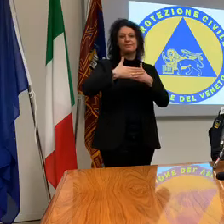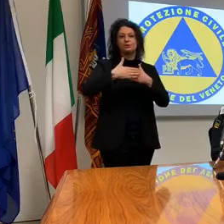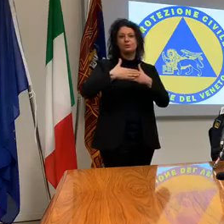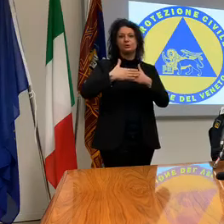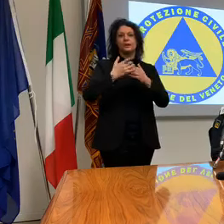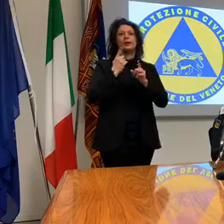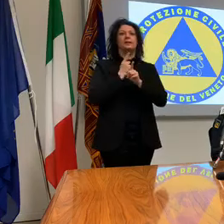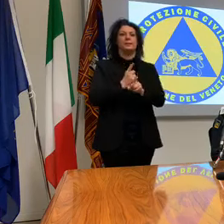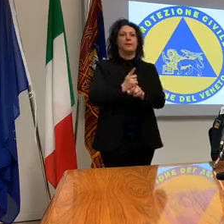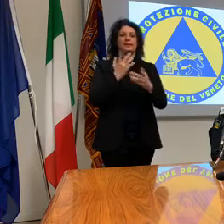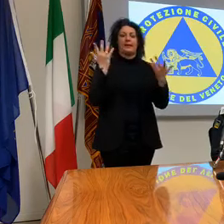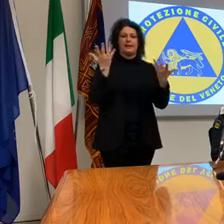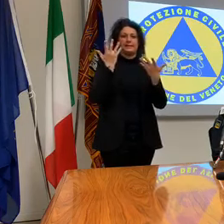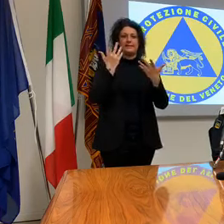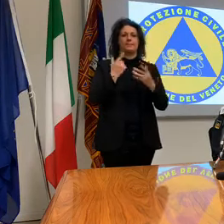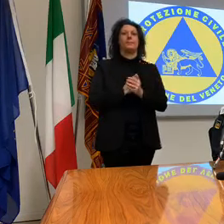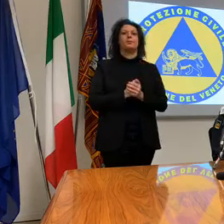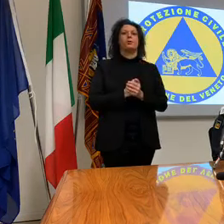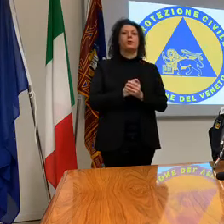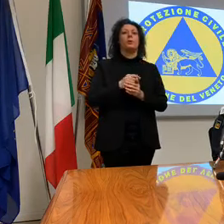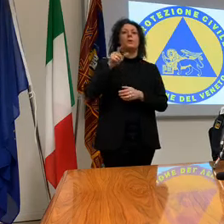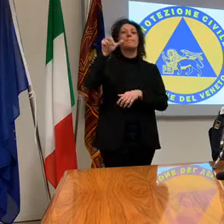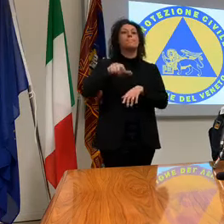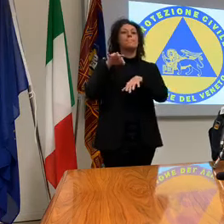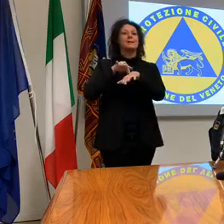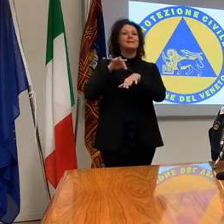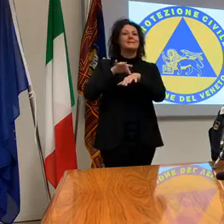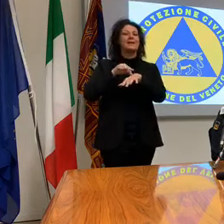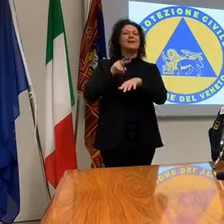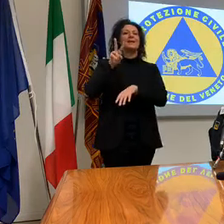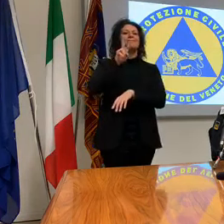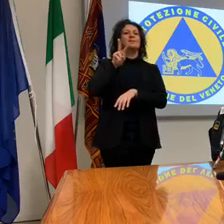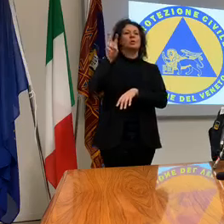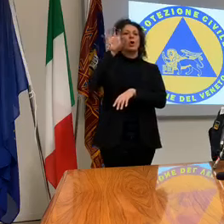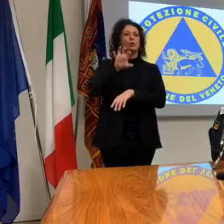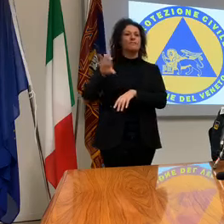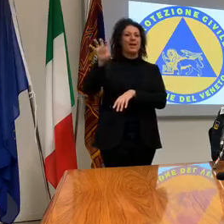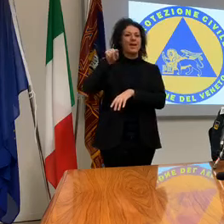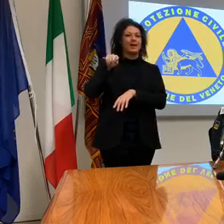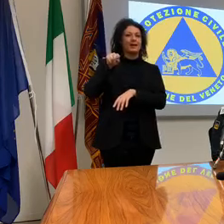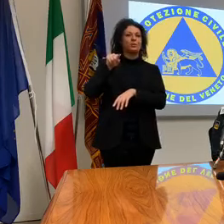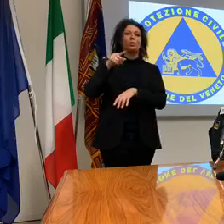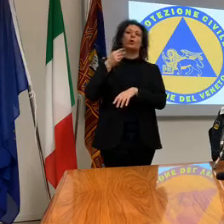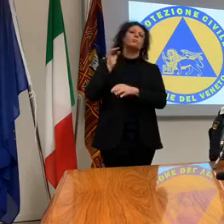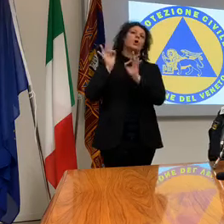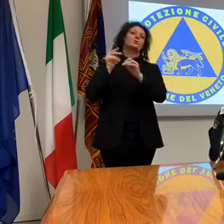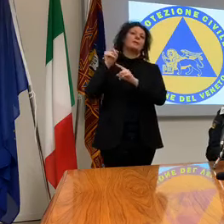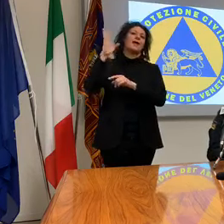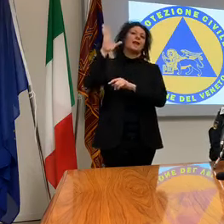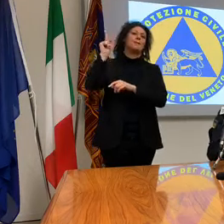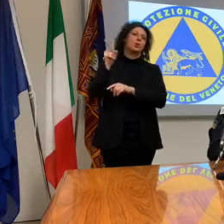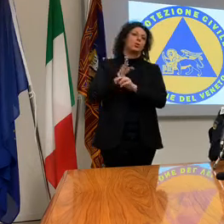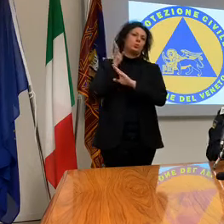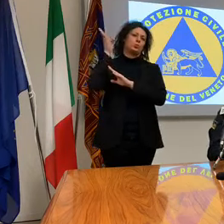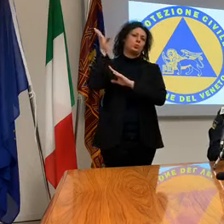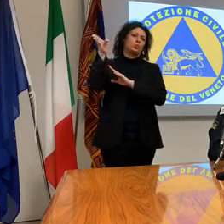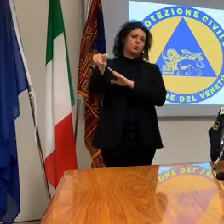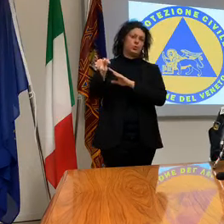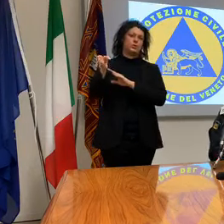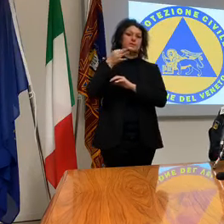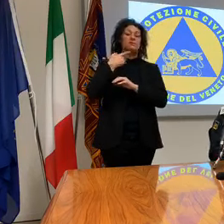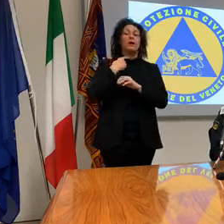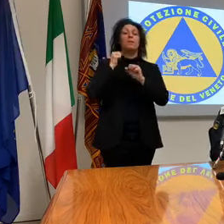e Conegliano è già impegnato come terapia intensiva, viene portato a Belluno. Quindi c'è uno scambio anche fra una provincia